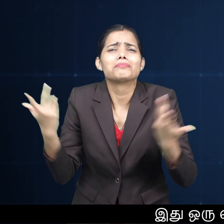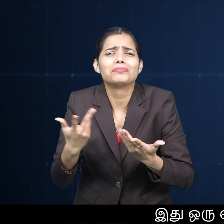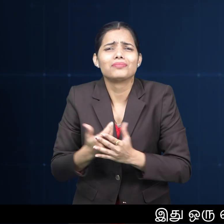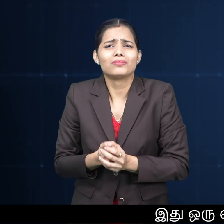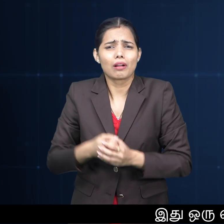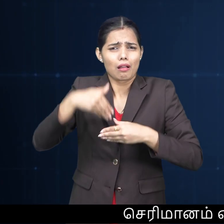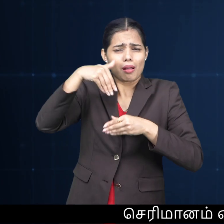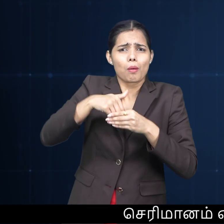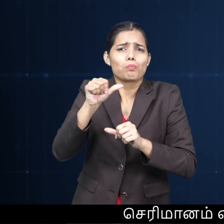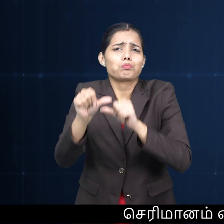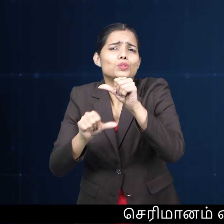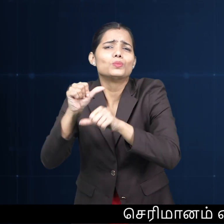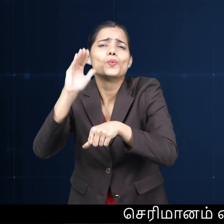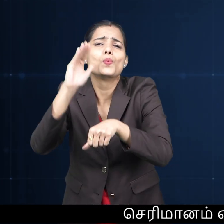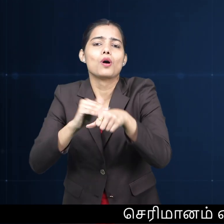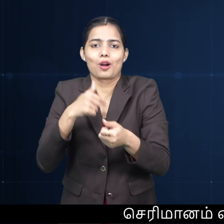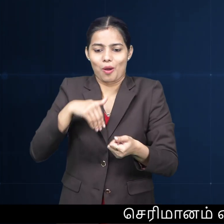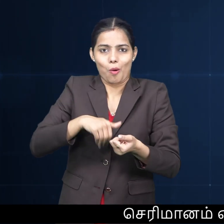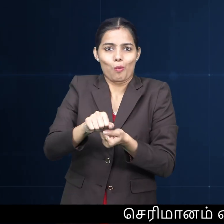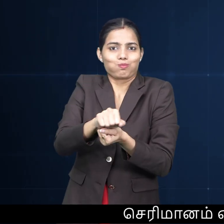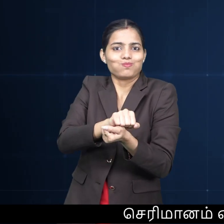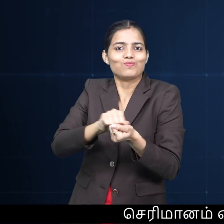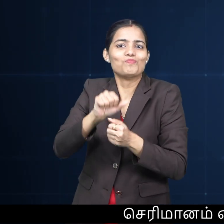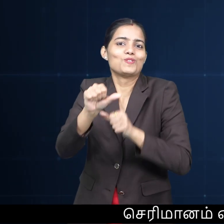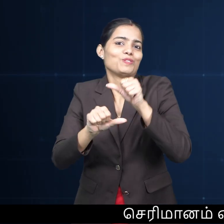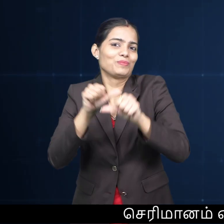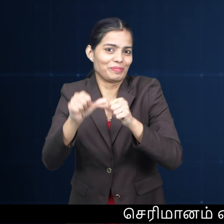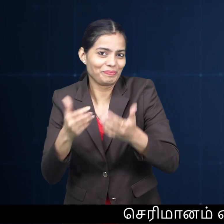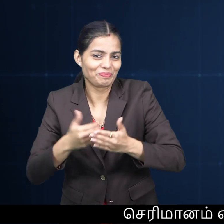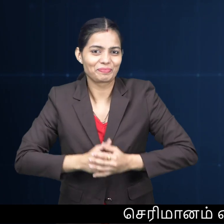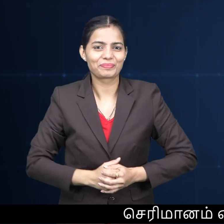இது செரிமானம் எனப்படும் ஒரு செயல்முறை மூலம் நிகழ்கிறது.